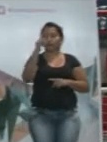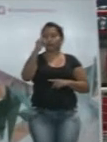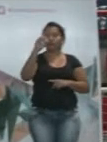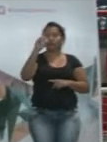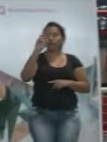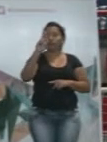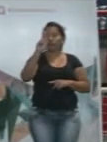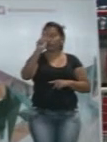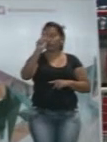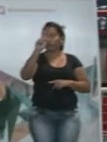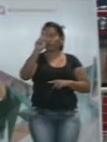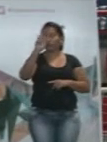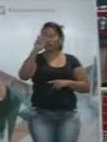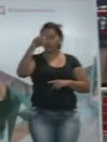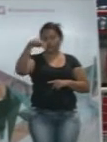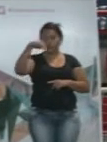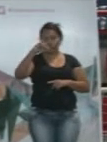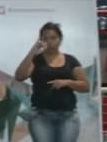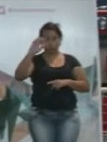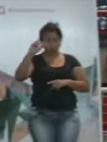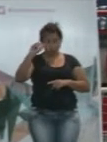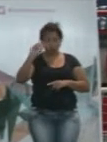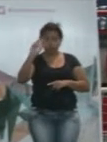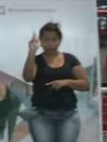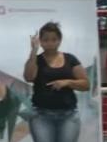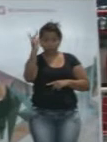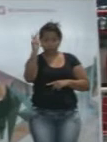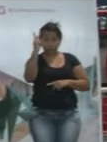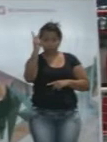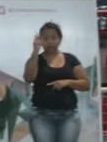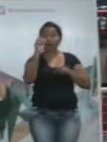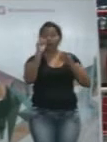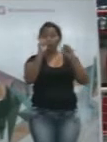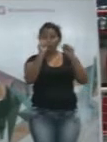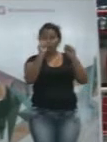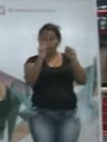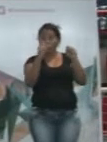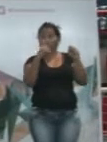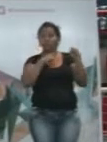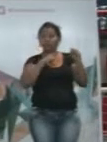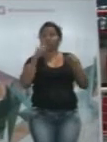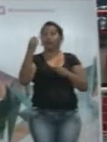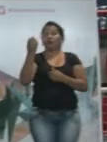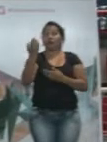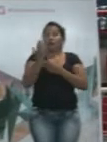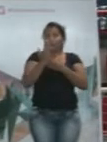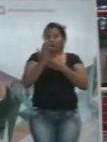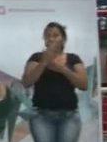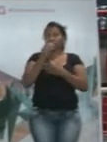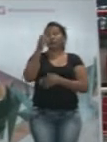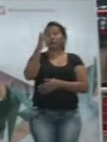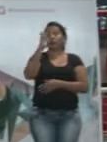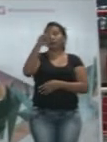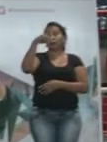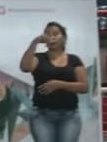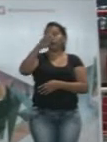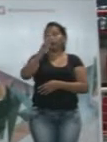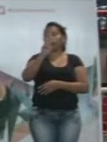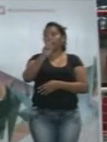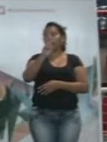combustível. Na tua prova do Enem, clica isso aí, ó. Você vai fazer o seguinte: põe esse termozinho, ó,